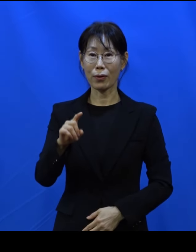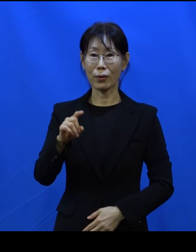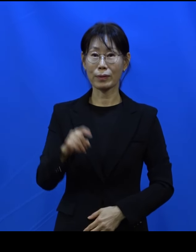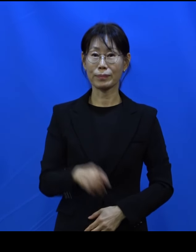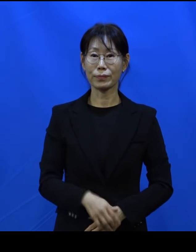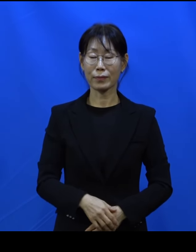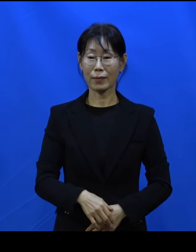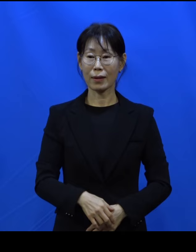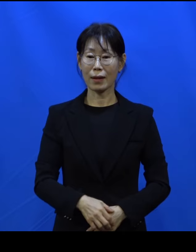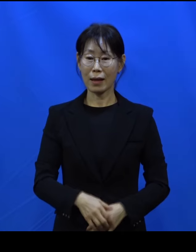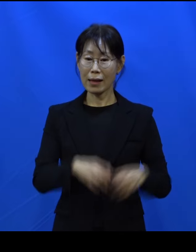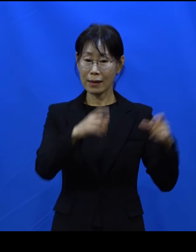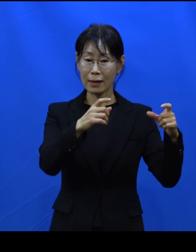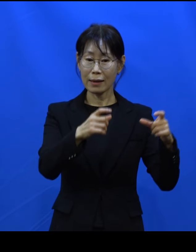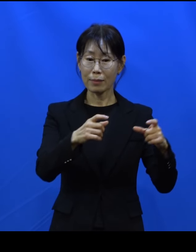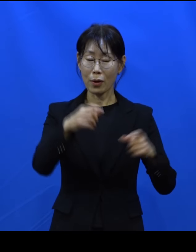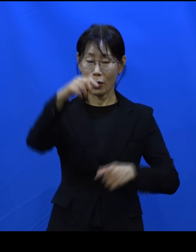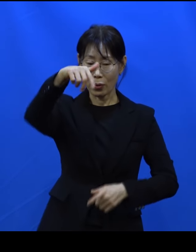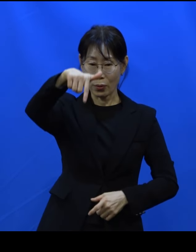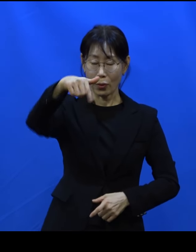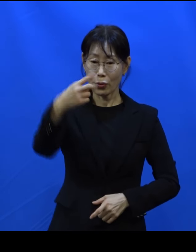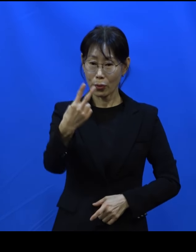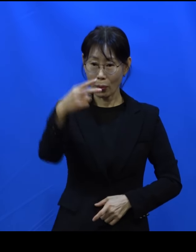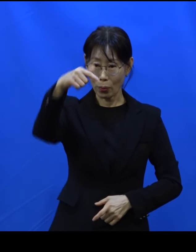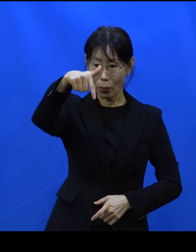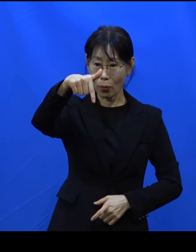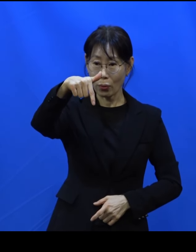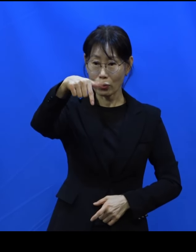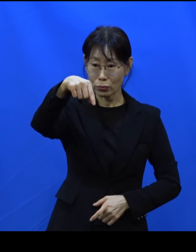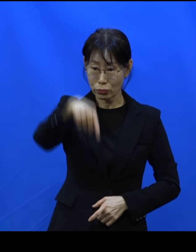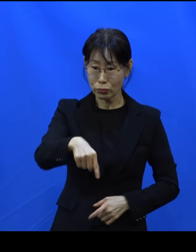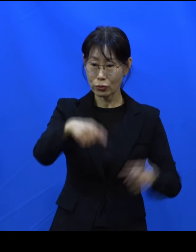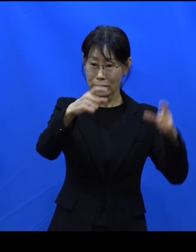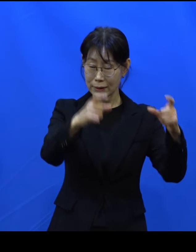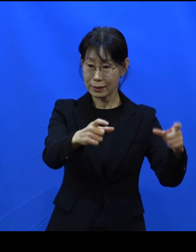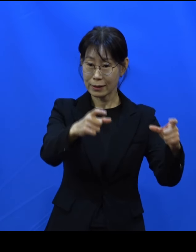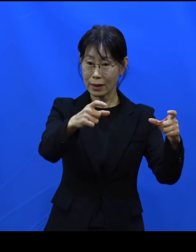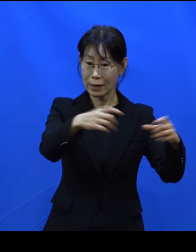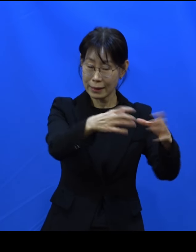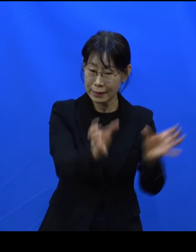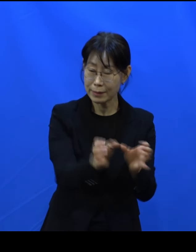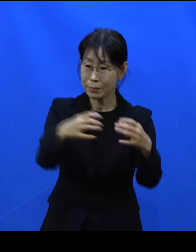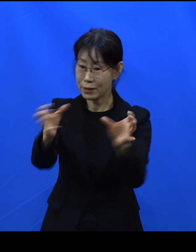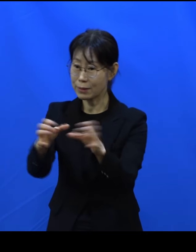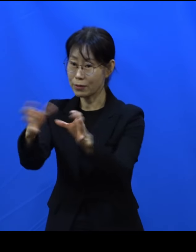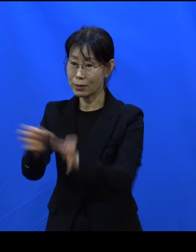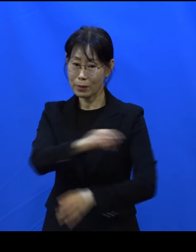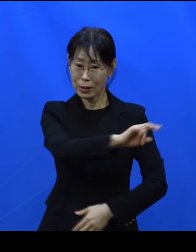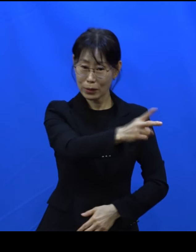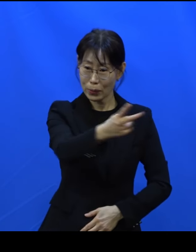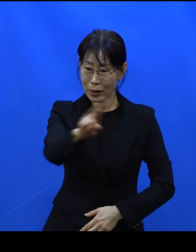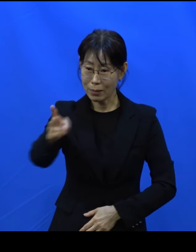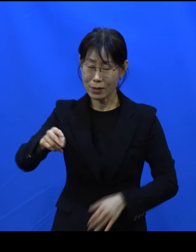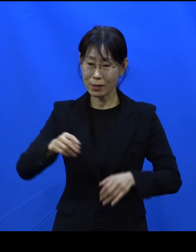교회 청소하는 그 일 너무 좋은 것 같아요. 그건 너무 좋은 것 같아요. 그거는 주님 오실 때까지 해야 될 것